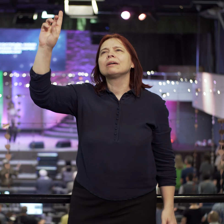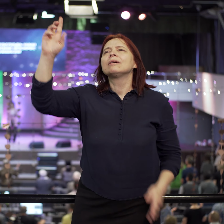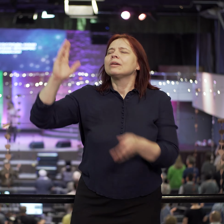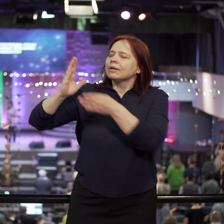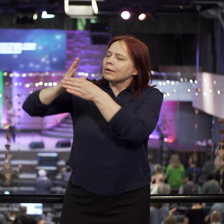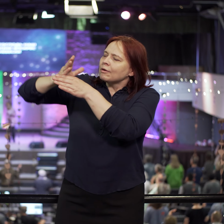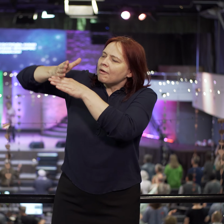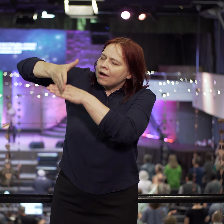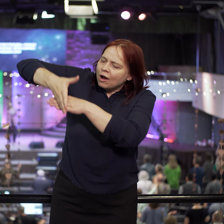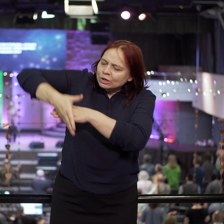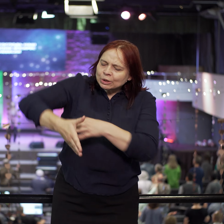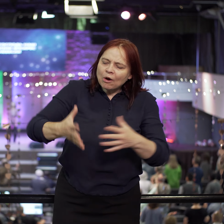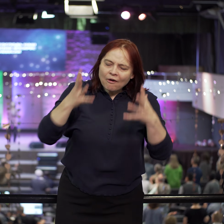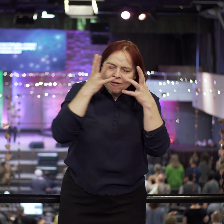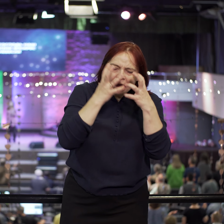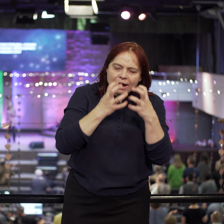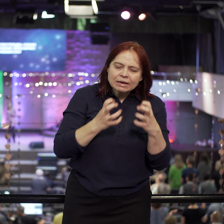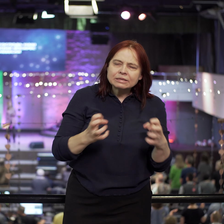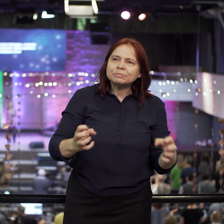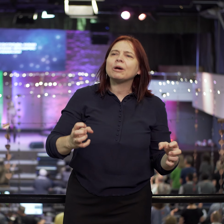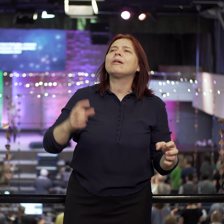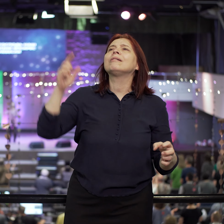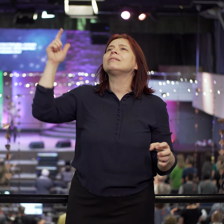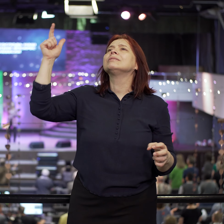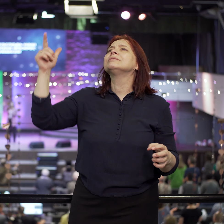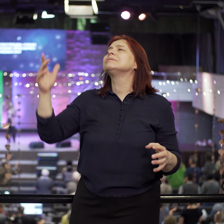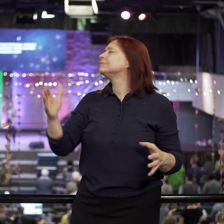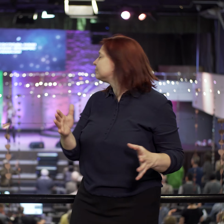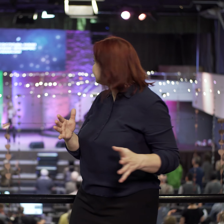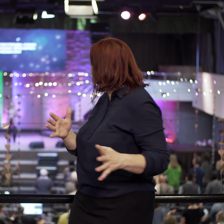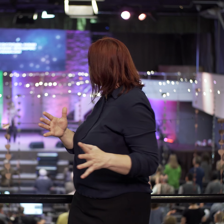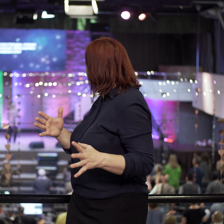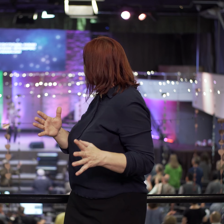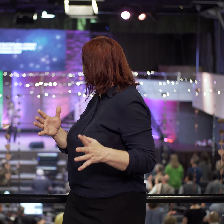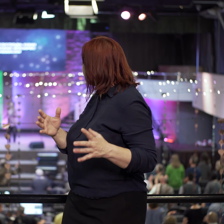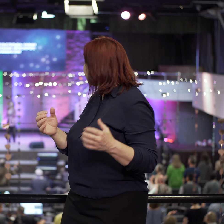Сойдя во тьму, Господь, для славной жизни